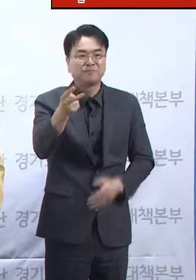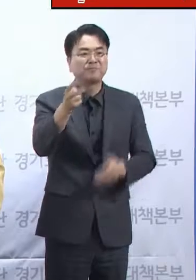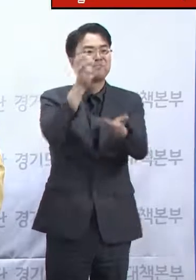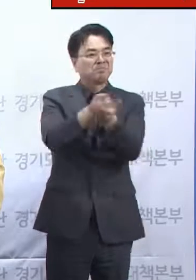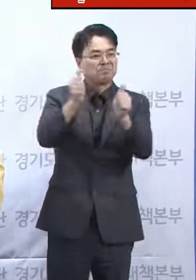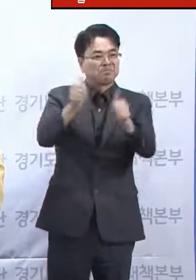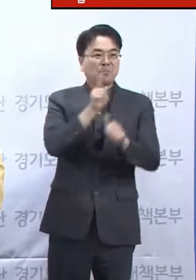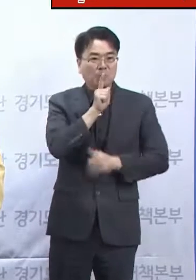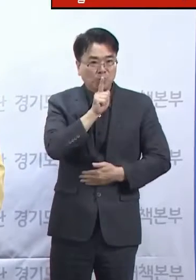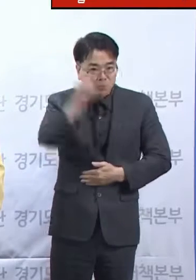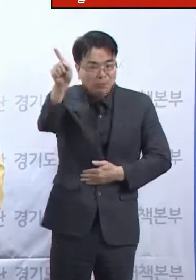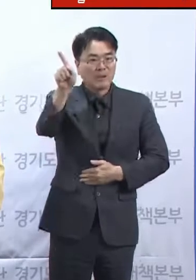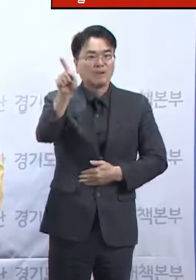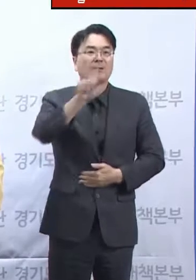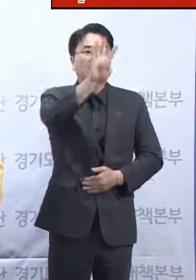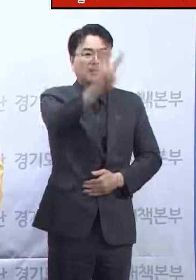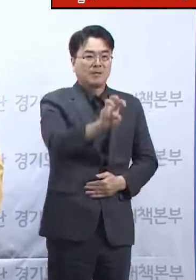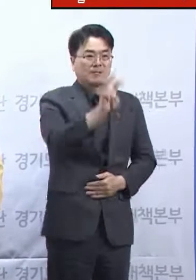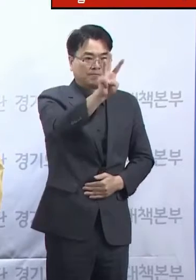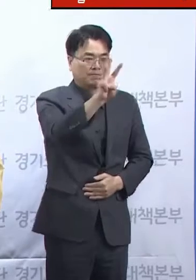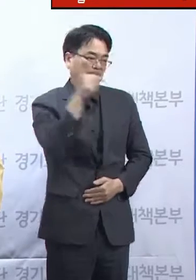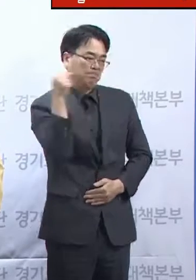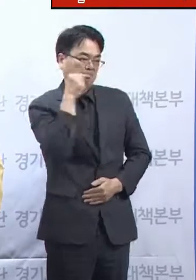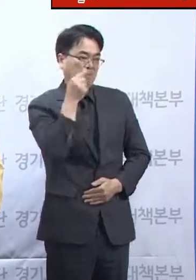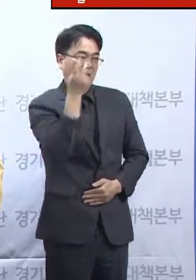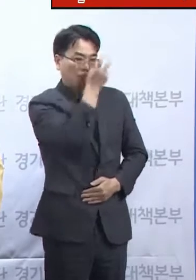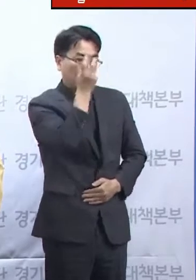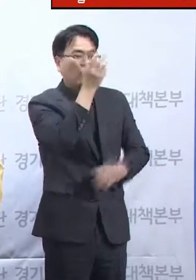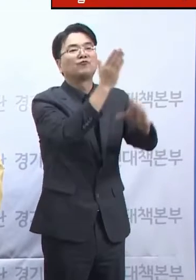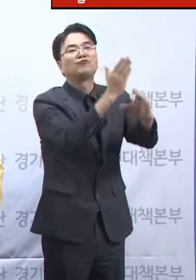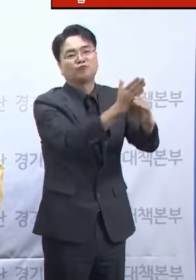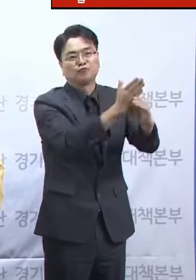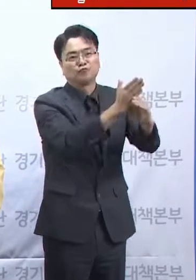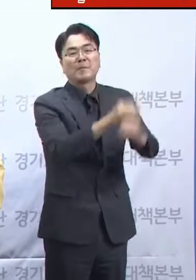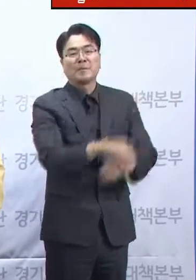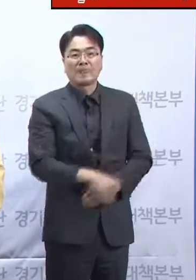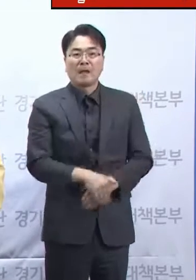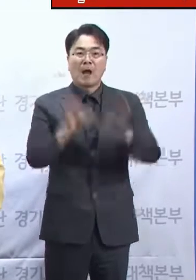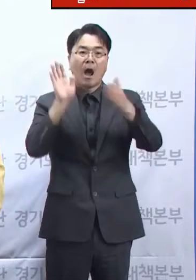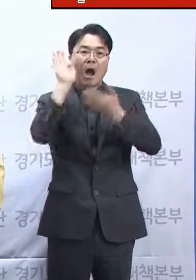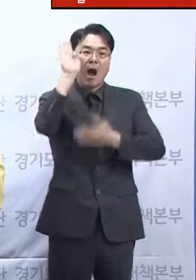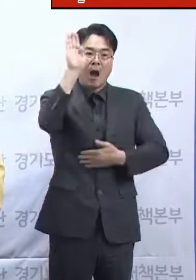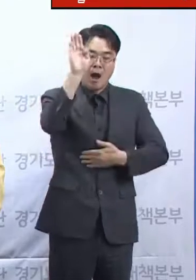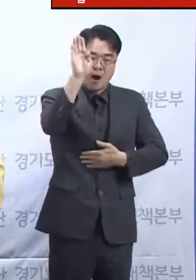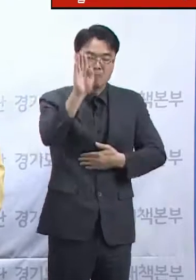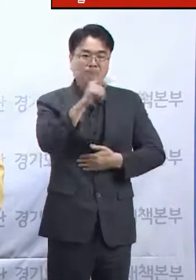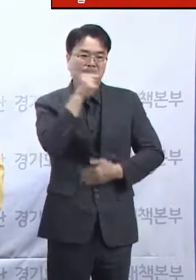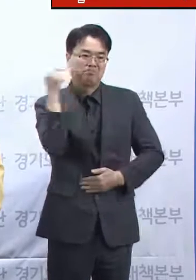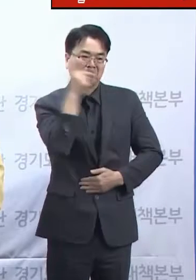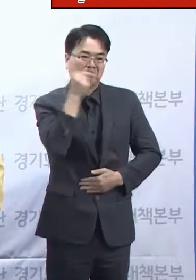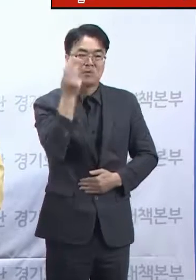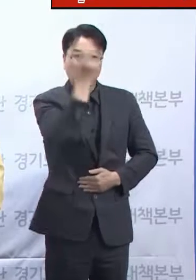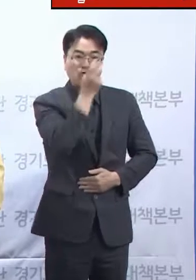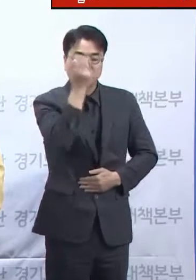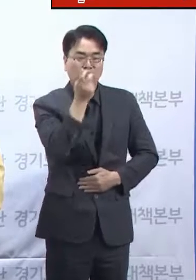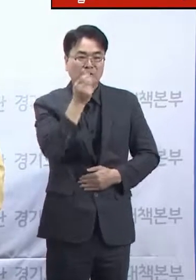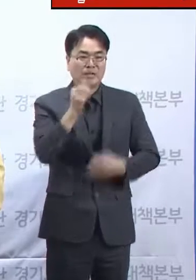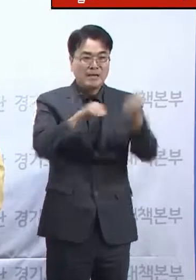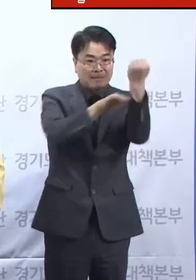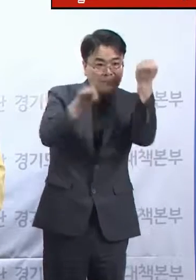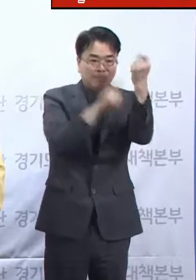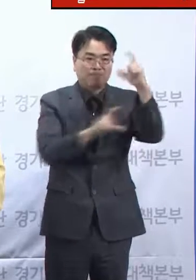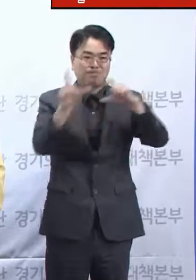송치하고 43건을 엄정히 수사하고 있습니다. 앞으로도 엄정한 수사 기조를 더욱